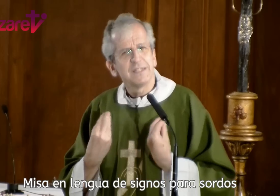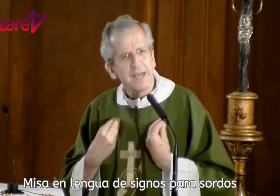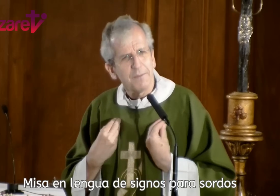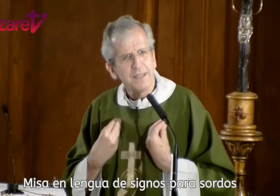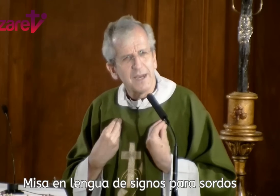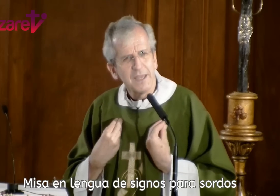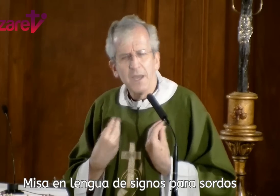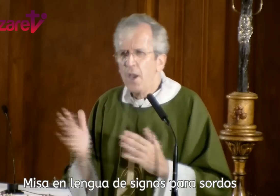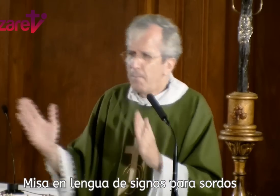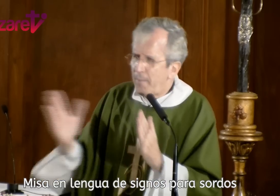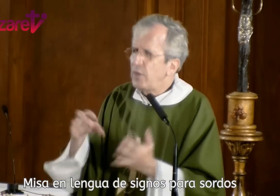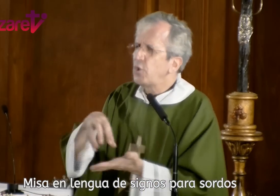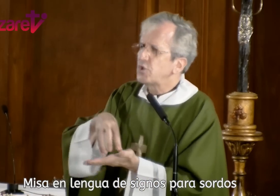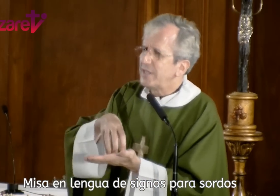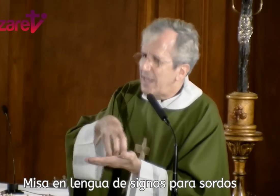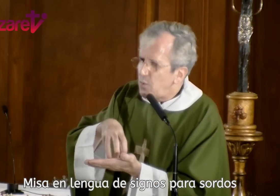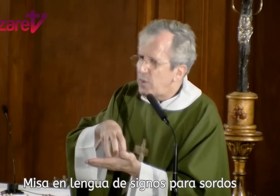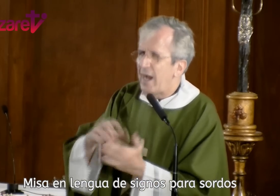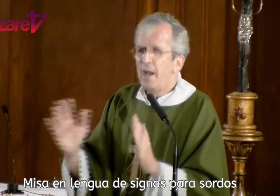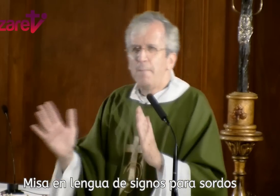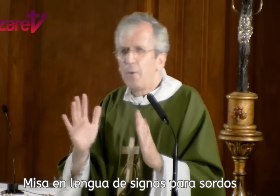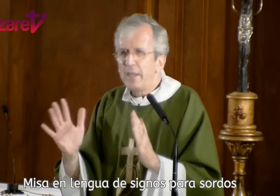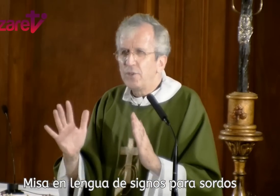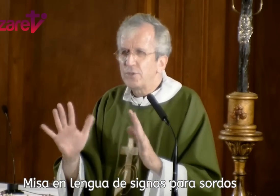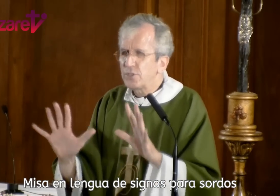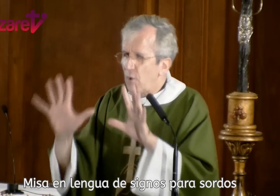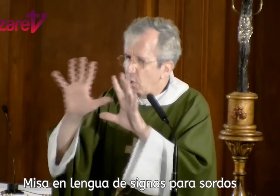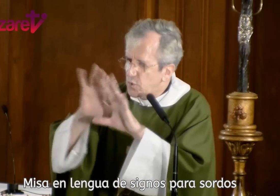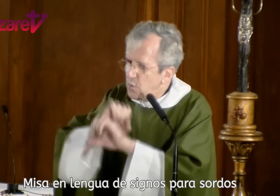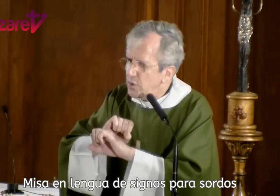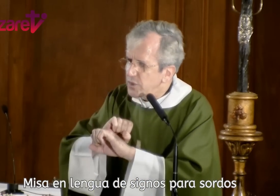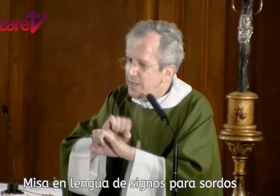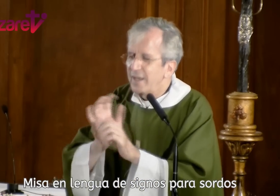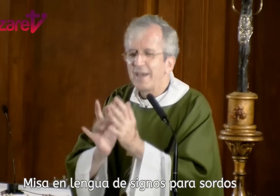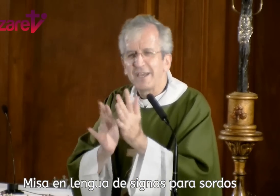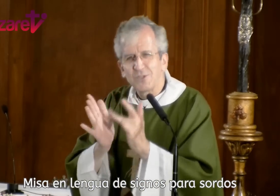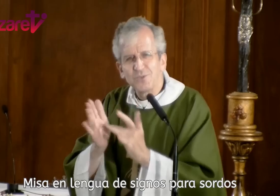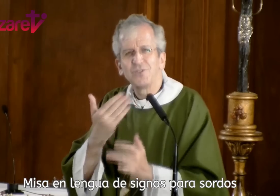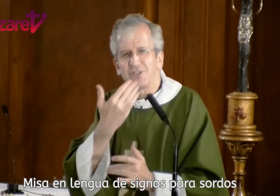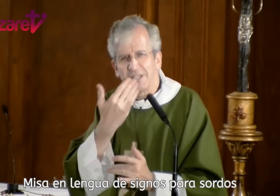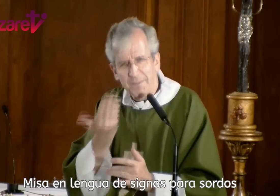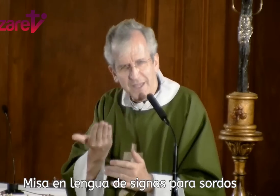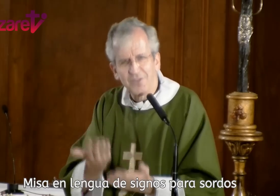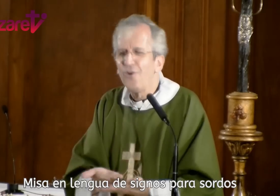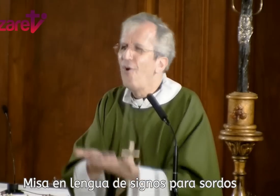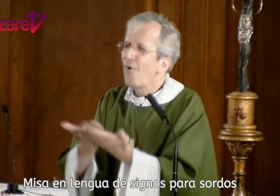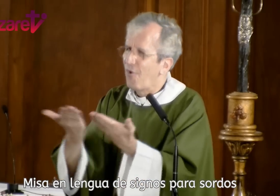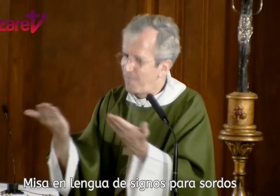de la vida, momentos de duda, momentos oscuros. Jesús nos está pidiendo,